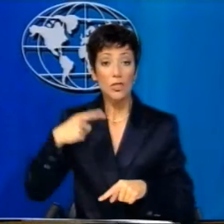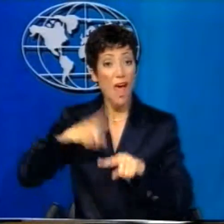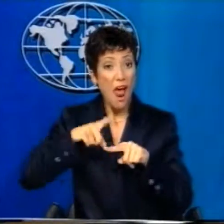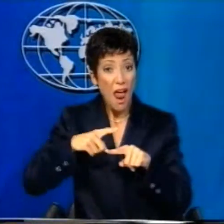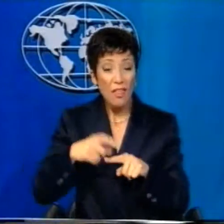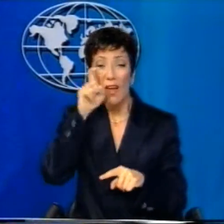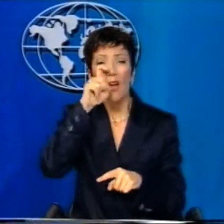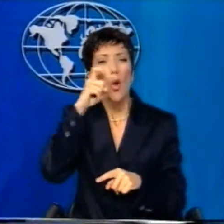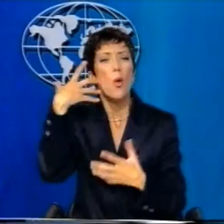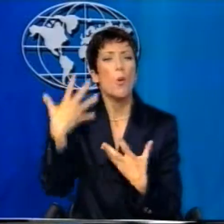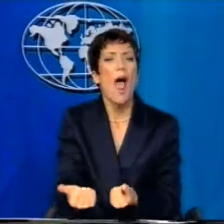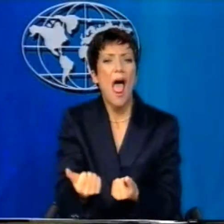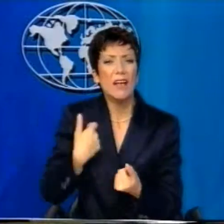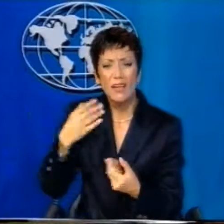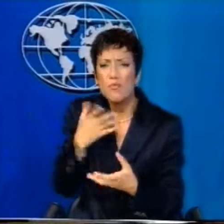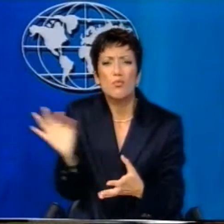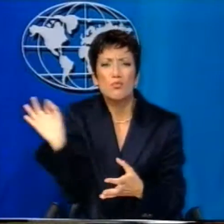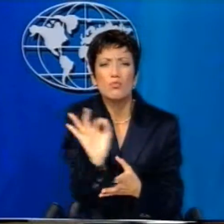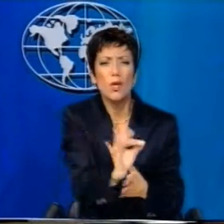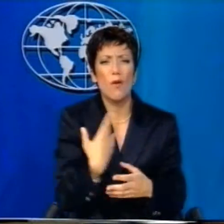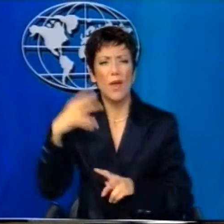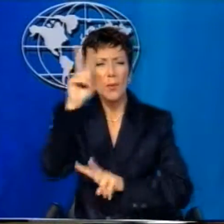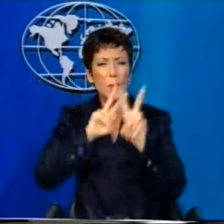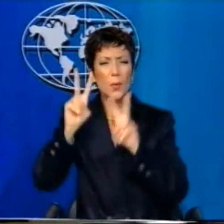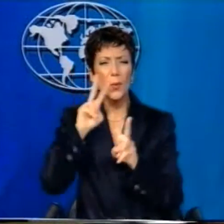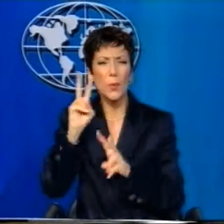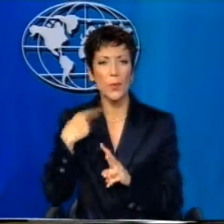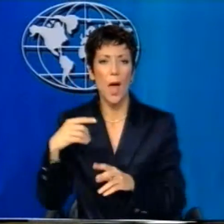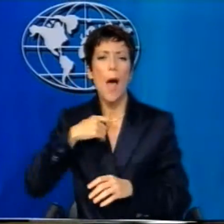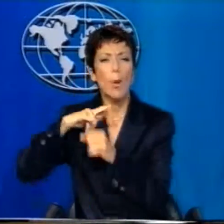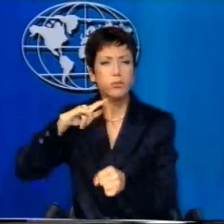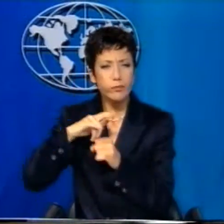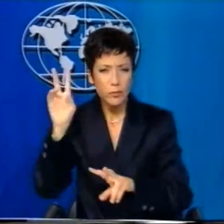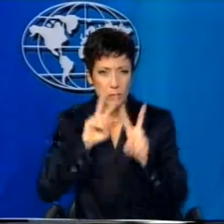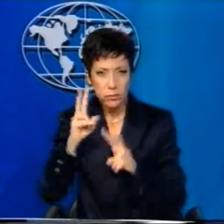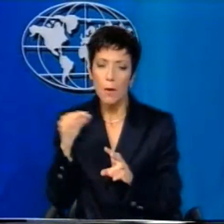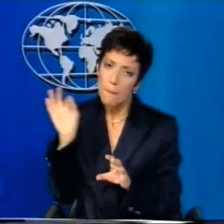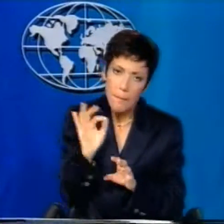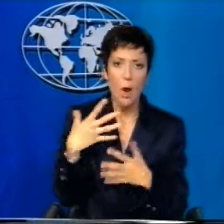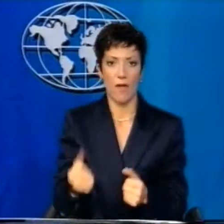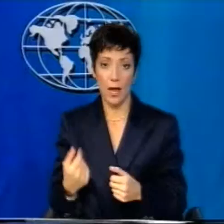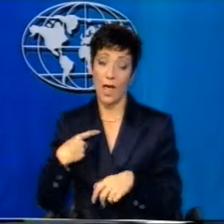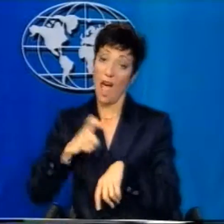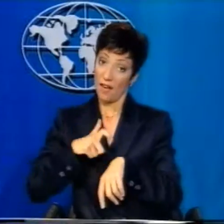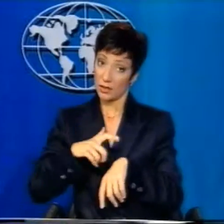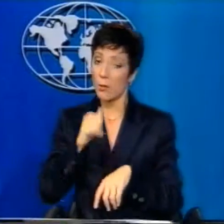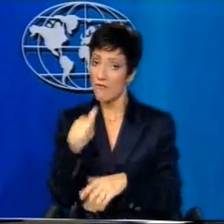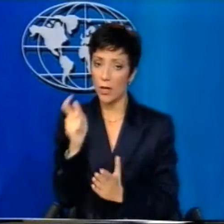Γεωργίας, διευκρινίζοντας παράλληλα ότι οι βελγικές αρχές έχουν αποστείλει σχετική προειδοποίηση για το θέμα προς τις